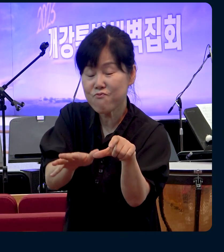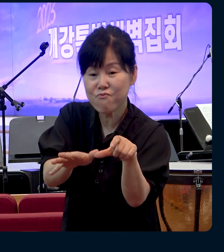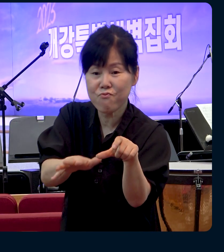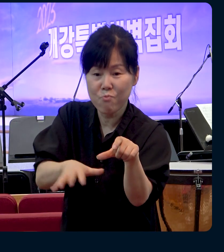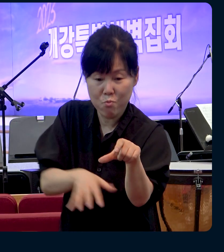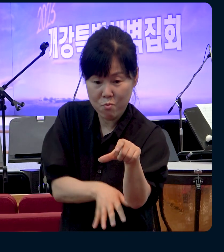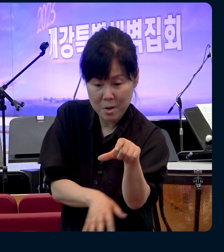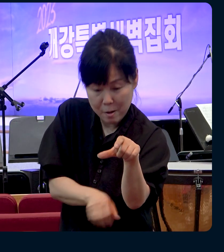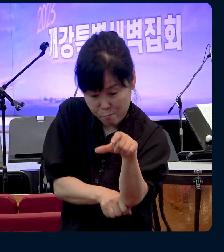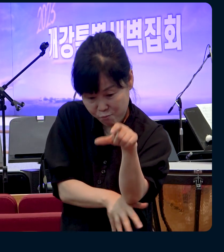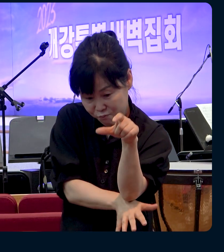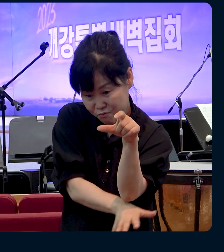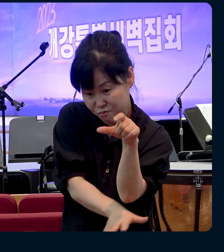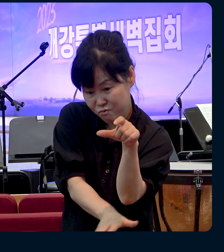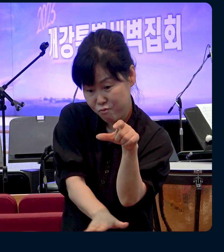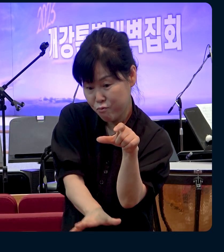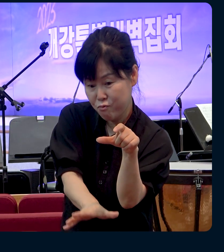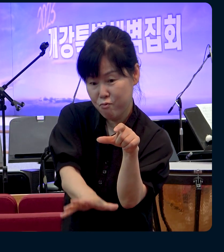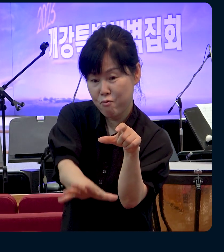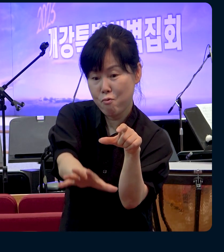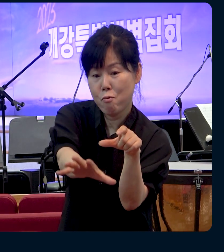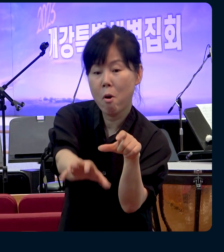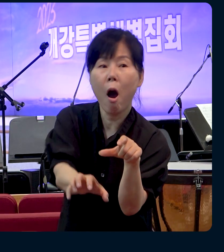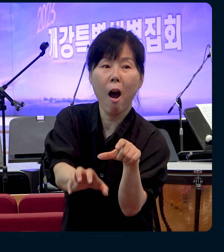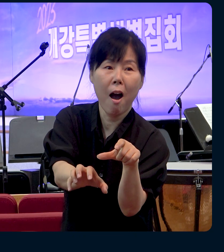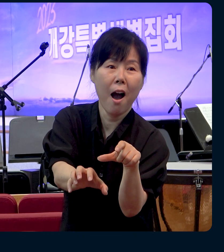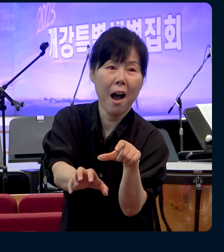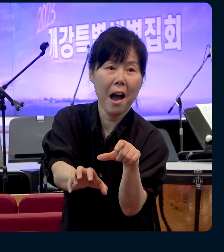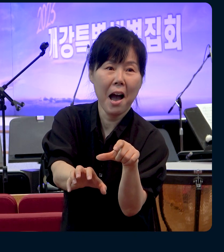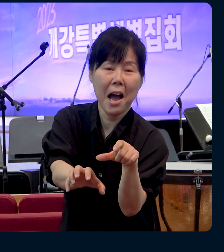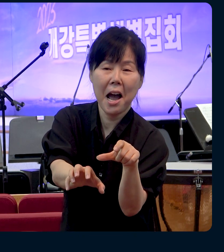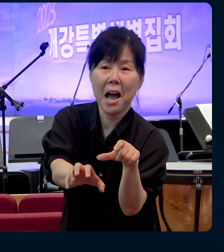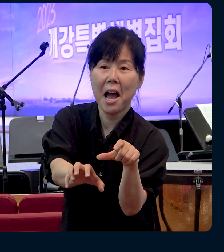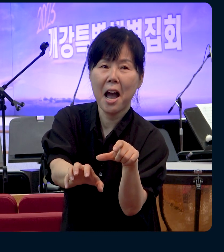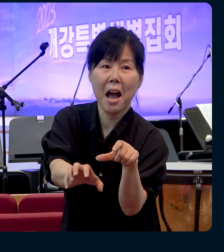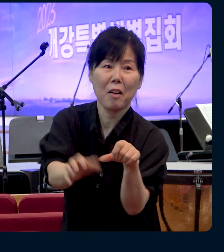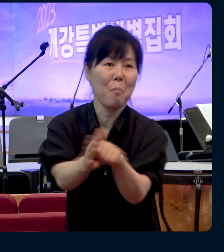그러니까 뿌리가 하도 깊어가지고 얘들은 넘어지는 법이 없어요.